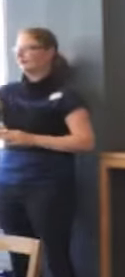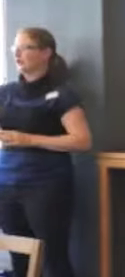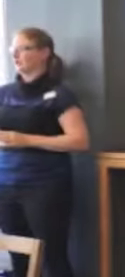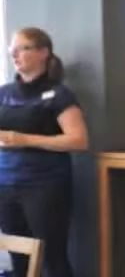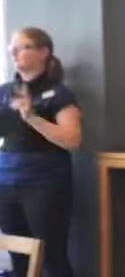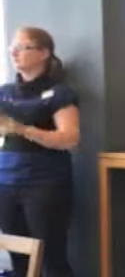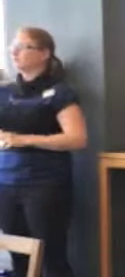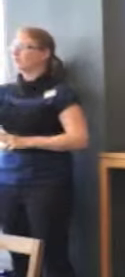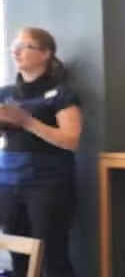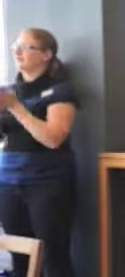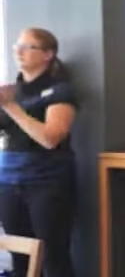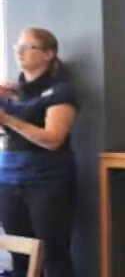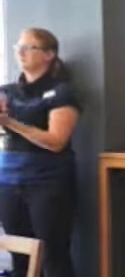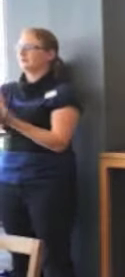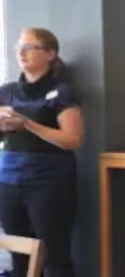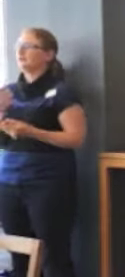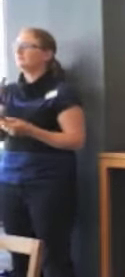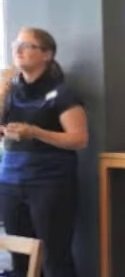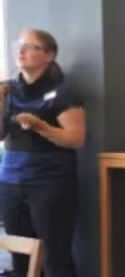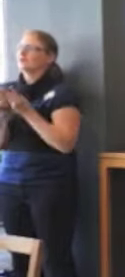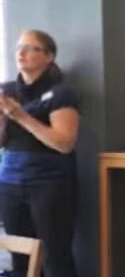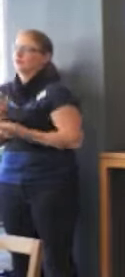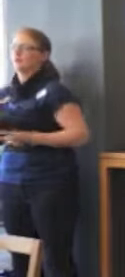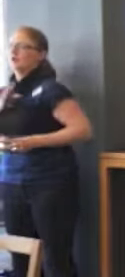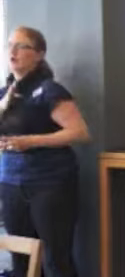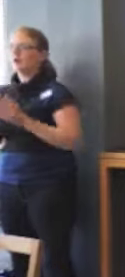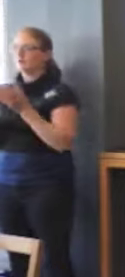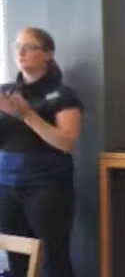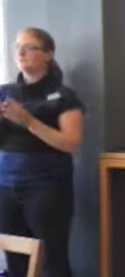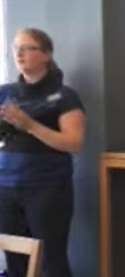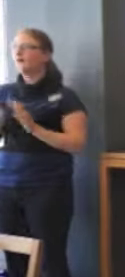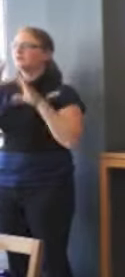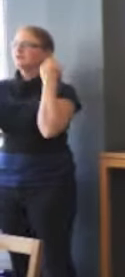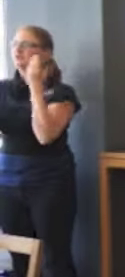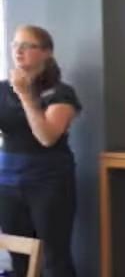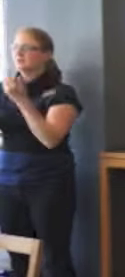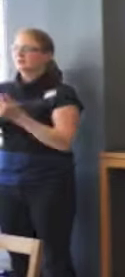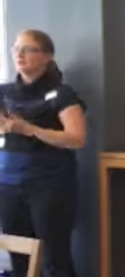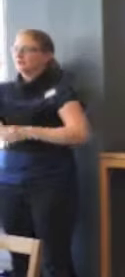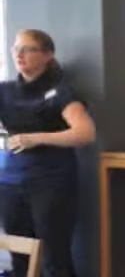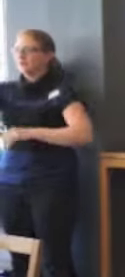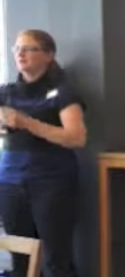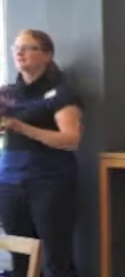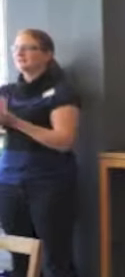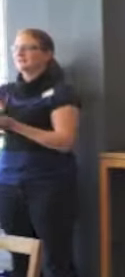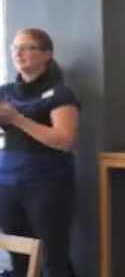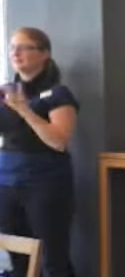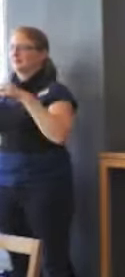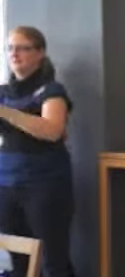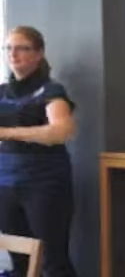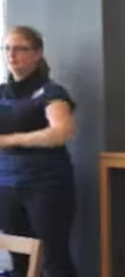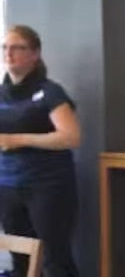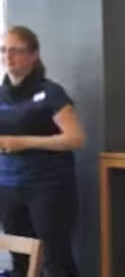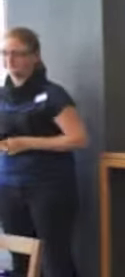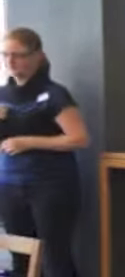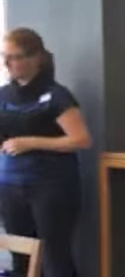och företagande i samhället och betydelsen av socialt företagande och samhällsentreprenörskap i samhället. Vi pratar